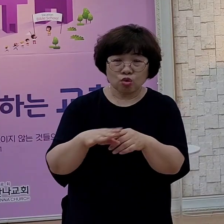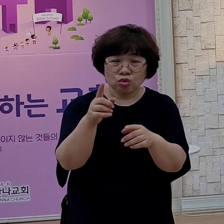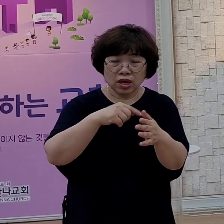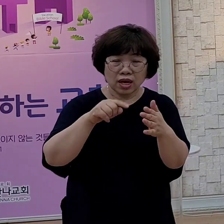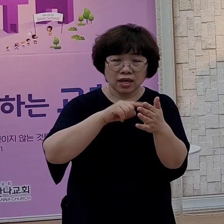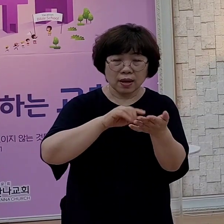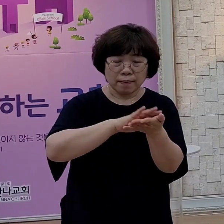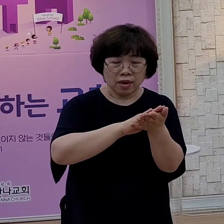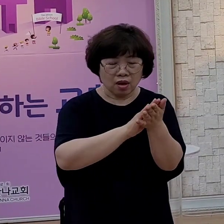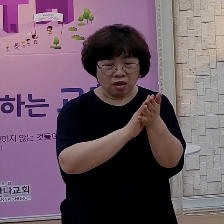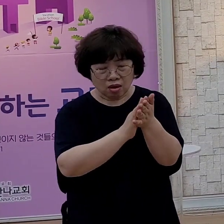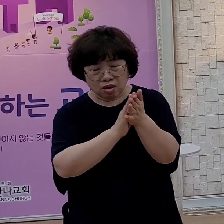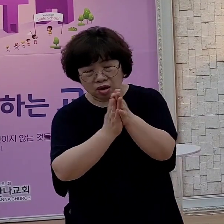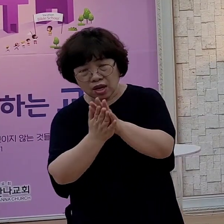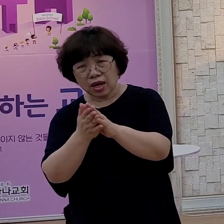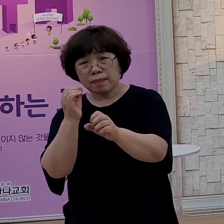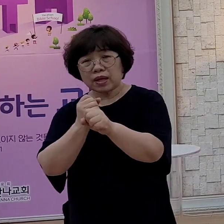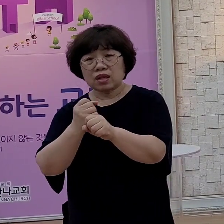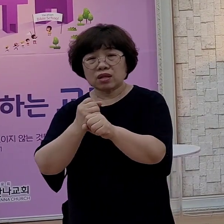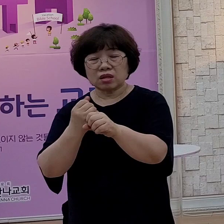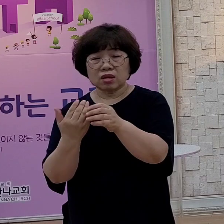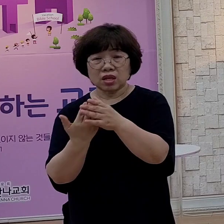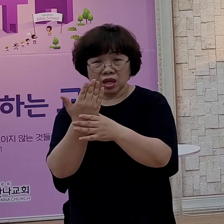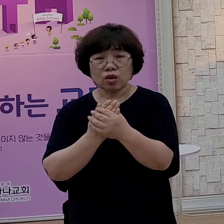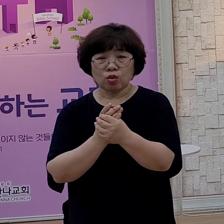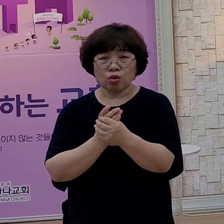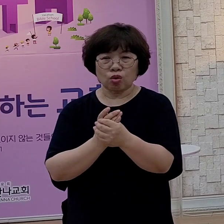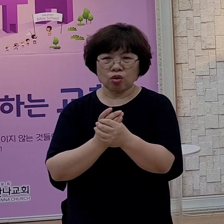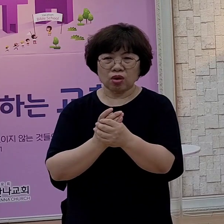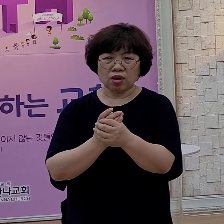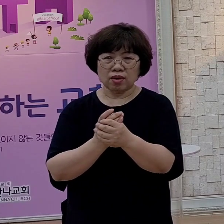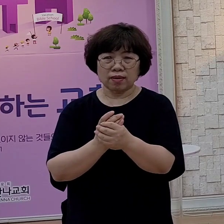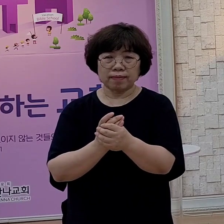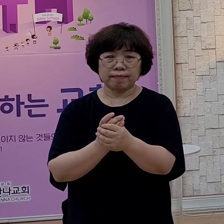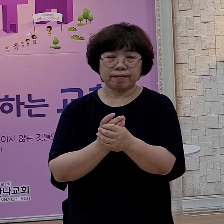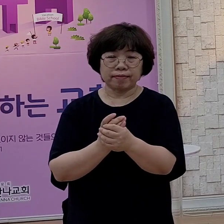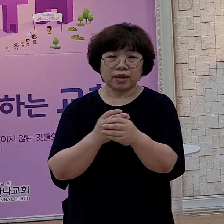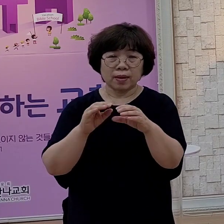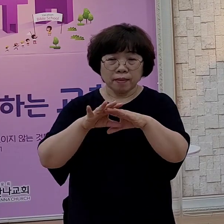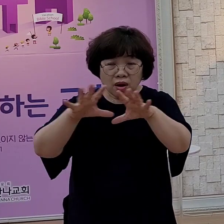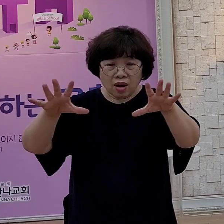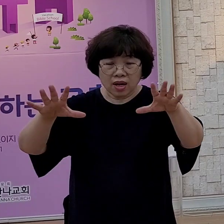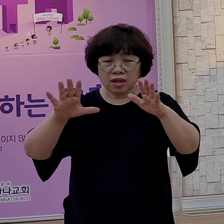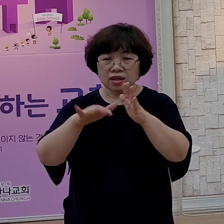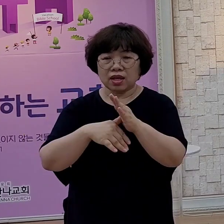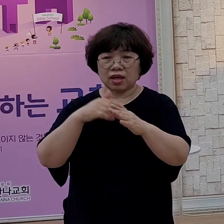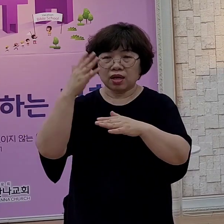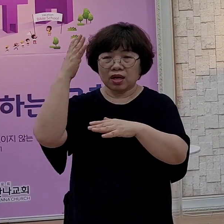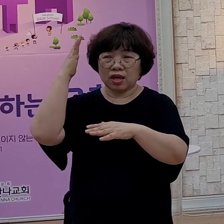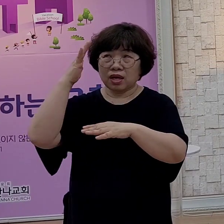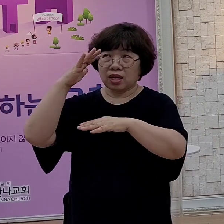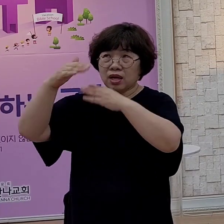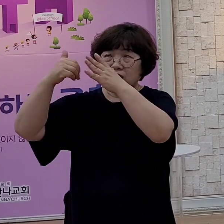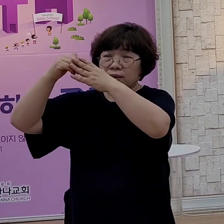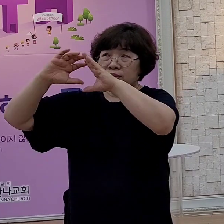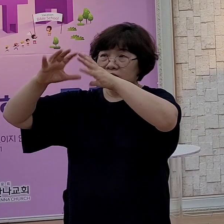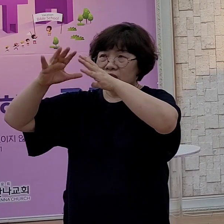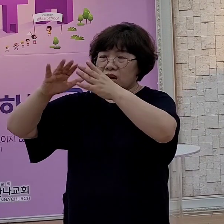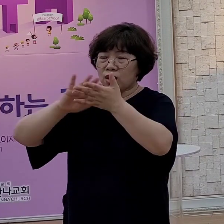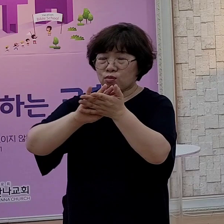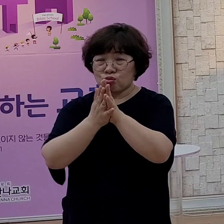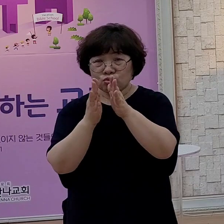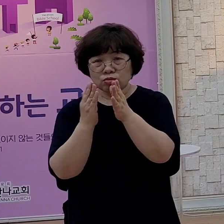변화가 일어나고 이런 영향력이 퍼져나갈 때 그때에 이 하나님의 나라는 부흥이 되고